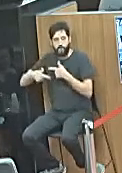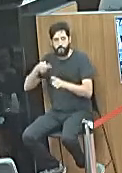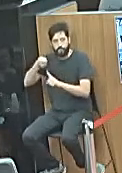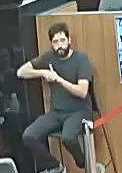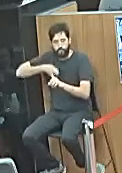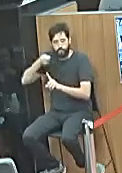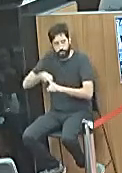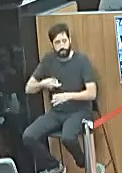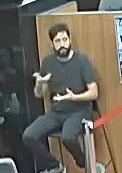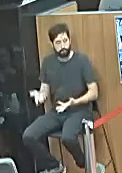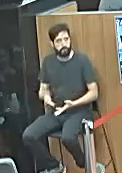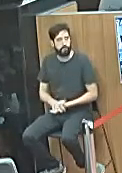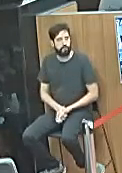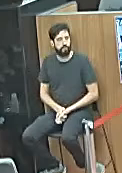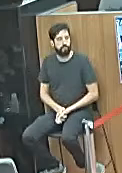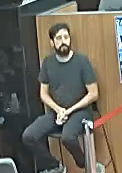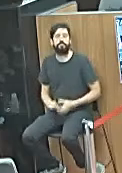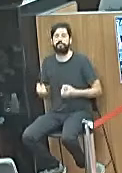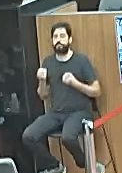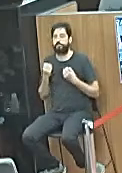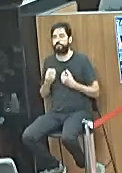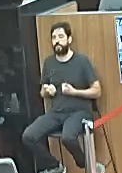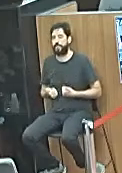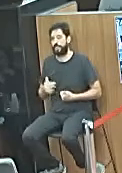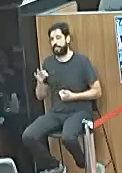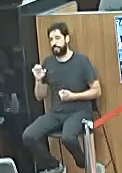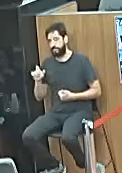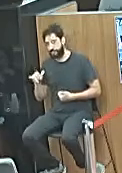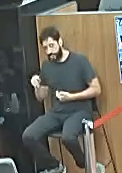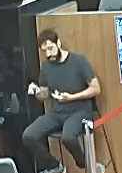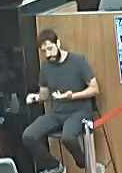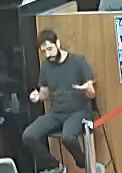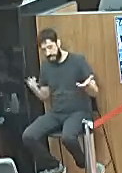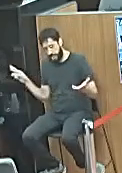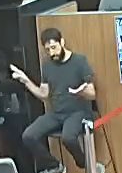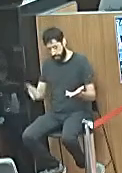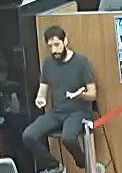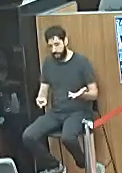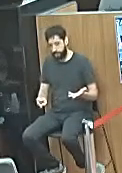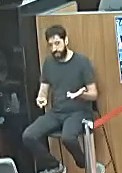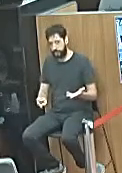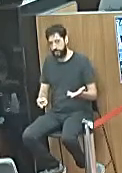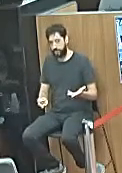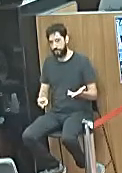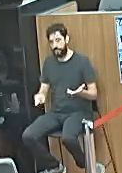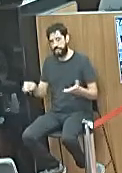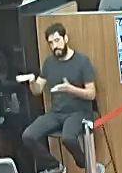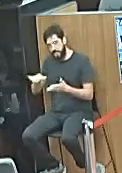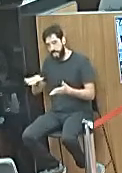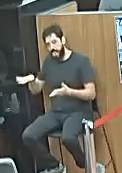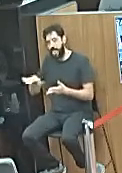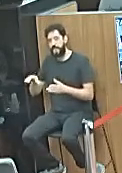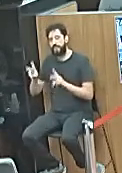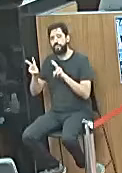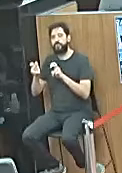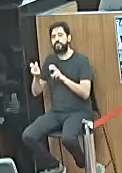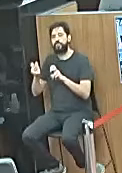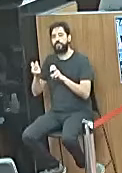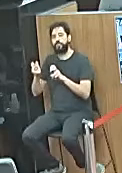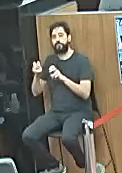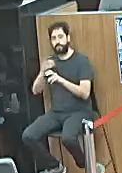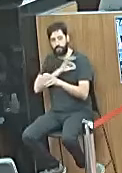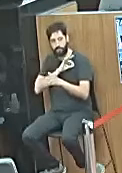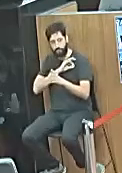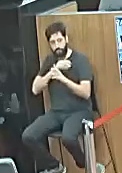é bem em felipe você respondeu aí um mesmo sendo a sua área sobre a questão do escrivão